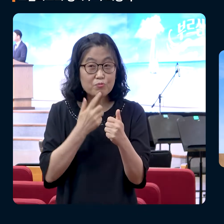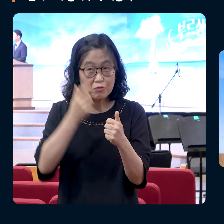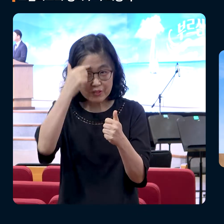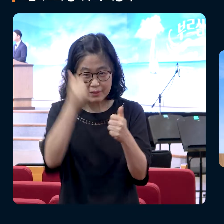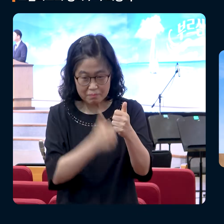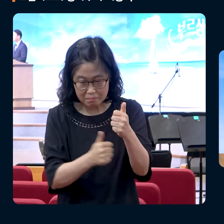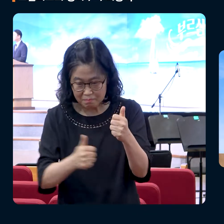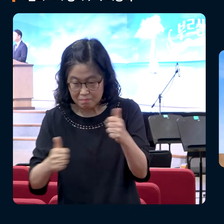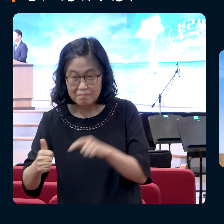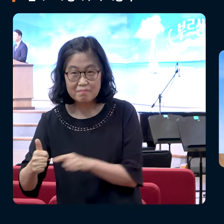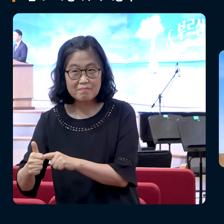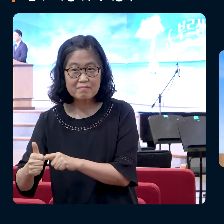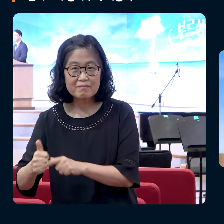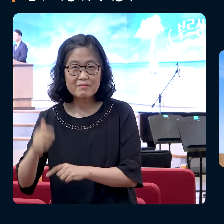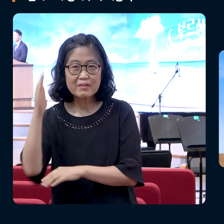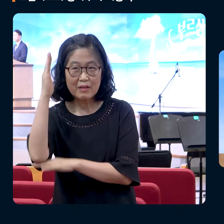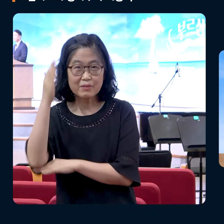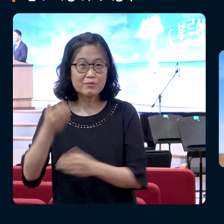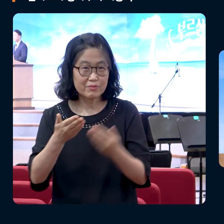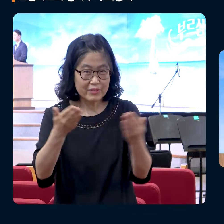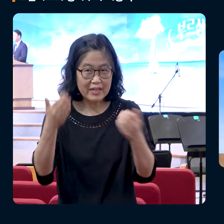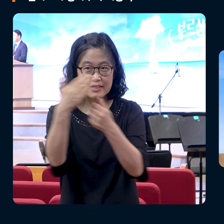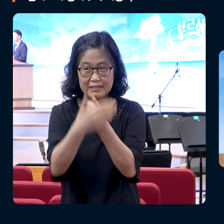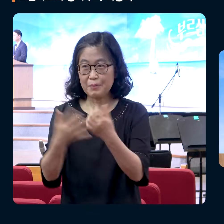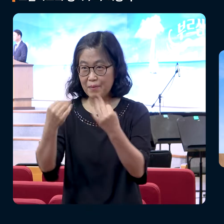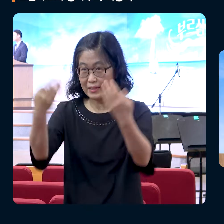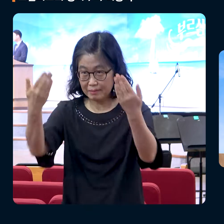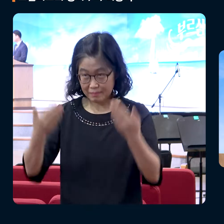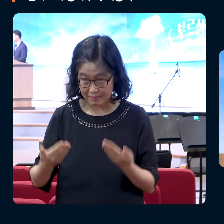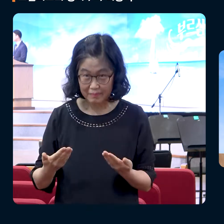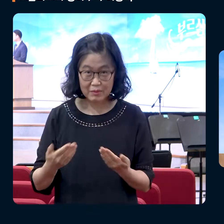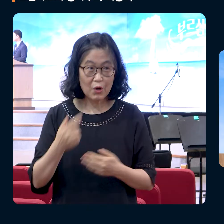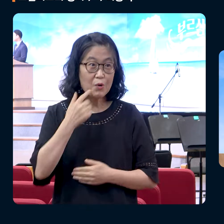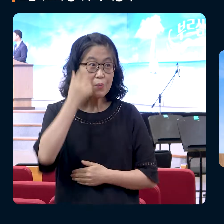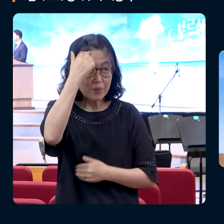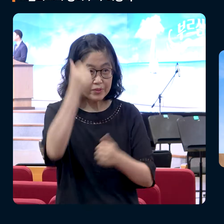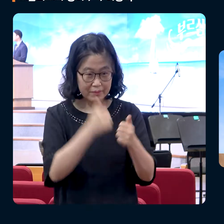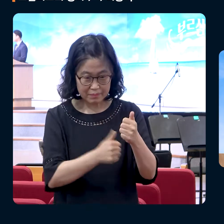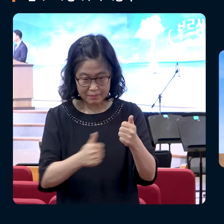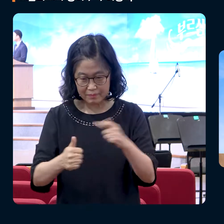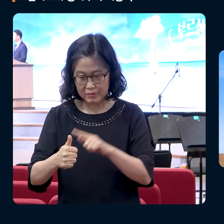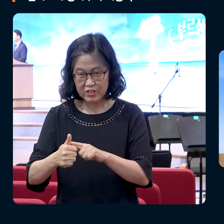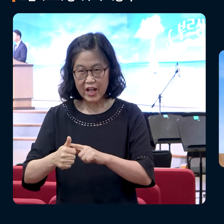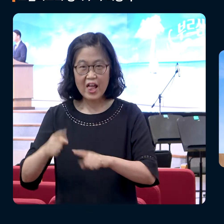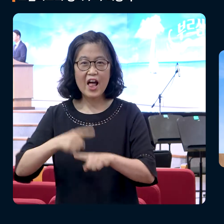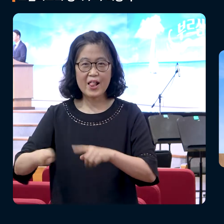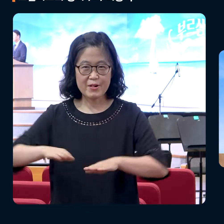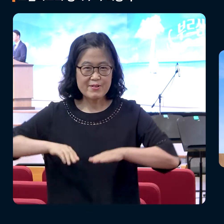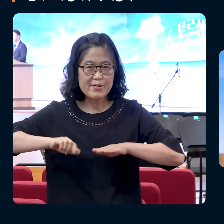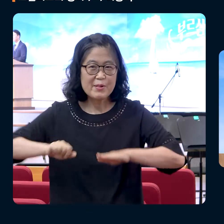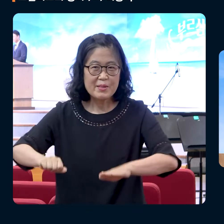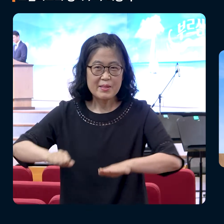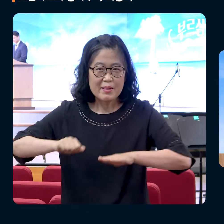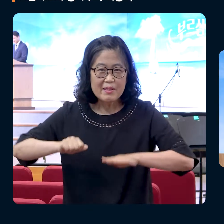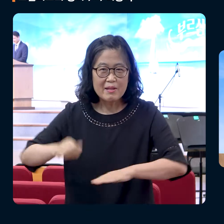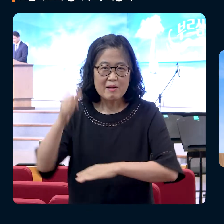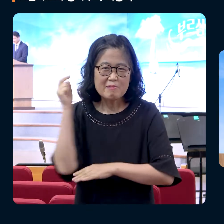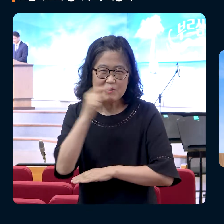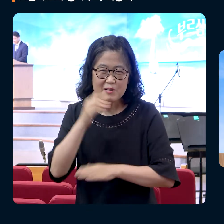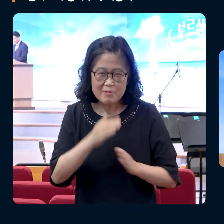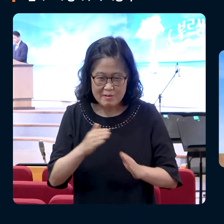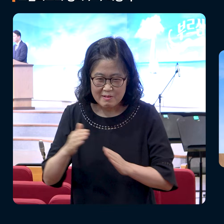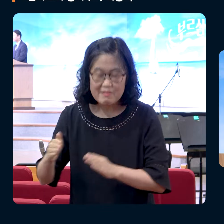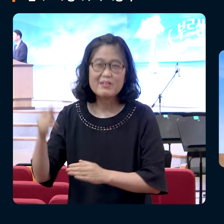말씀을 전하셨잖아요. 말씀을 들으면서 많은 은혜도 받았는데, 목사님들이 정말 칼을 갈고 나오셨구나, 이런 생각이